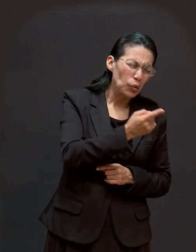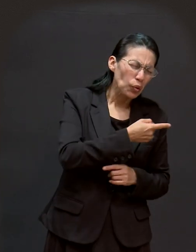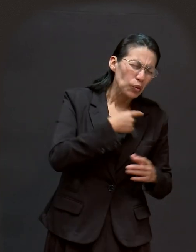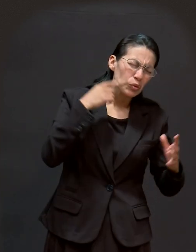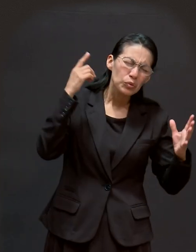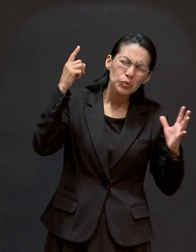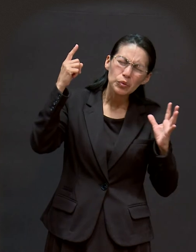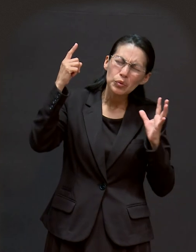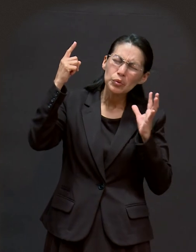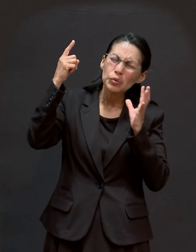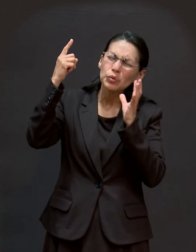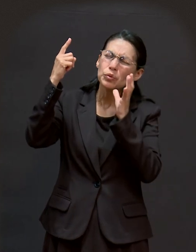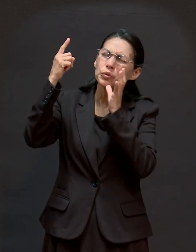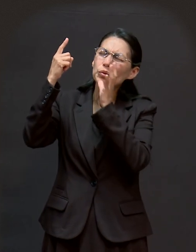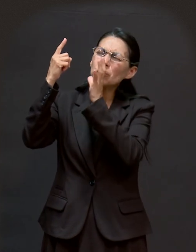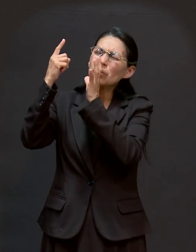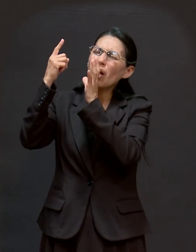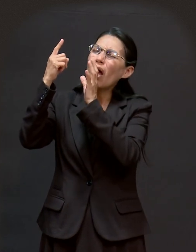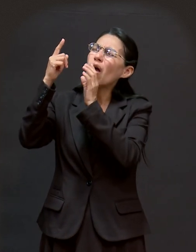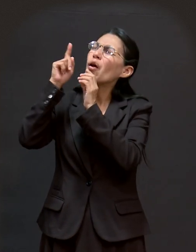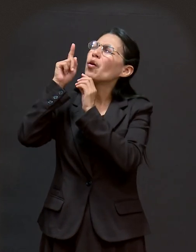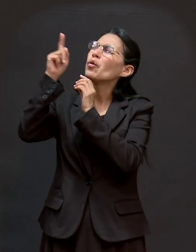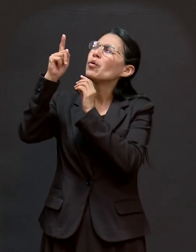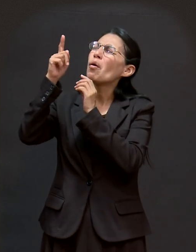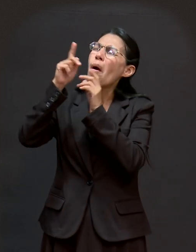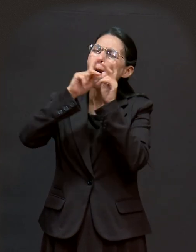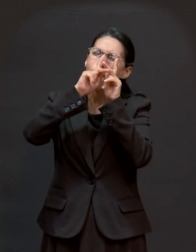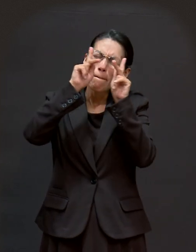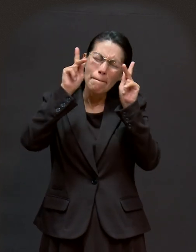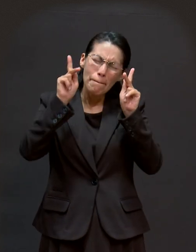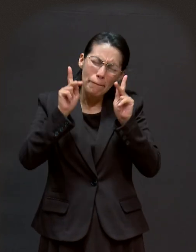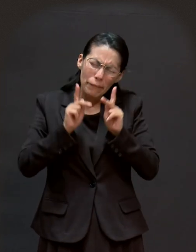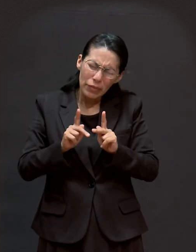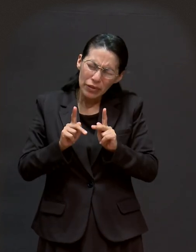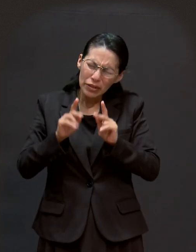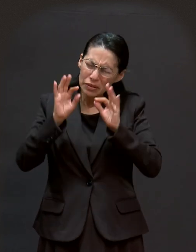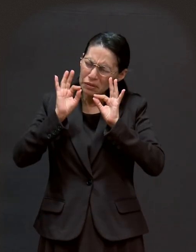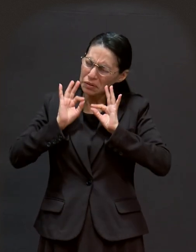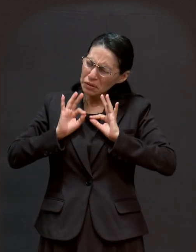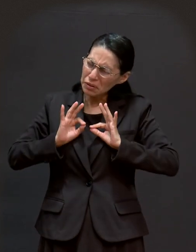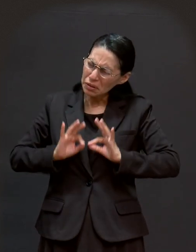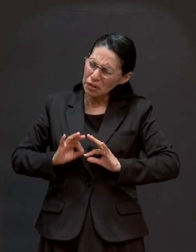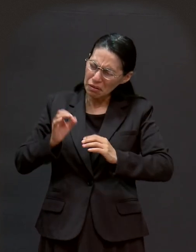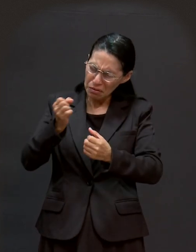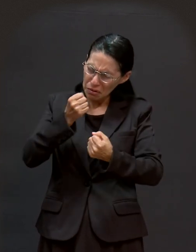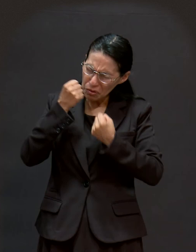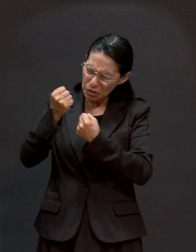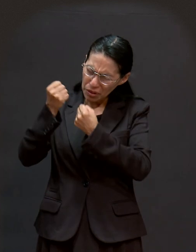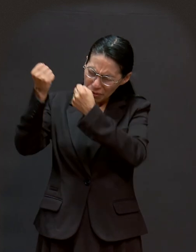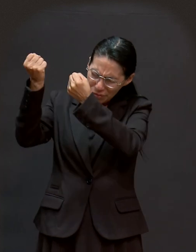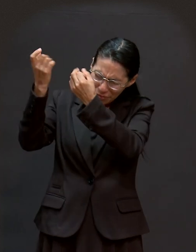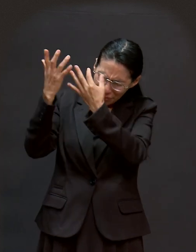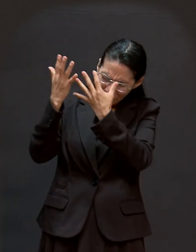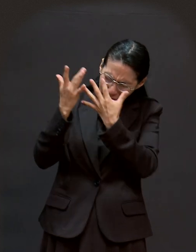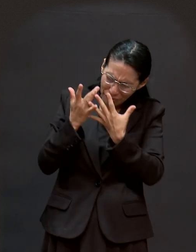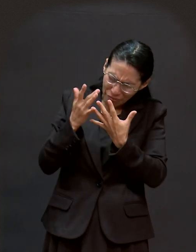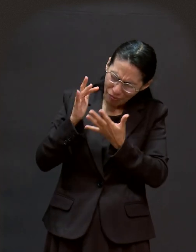encontramos la gracia encontramos la paz se encontramos la tranquilidad encontramos la seguridad